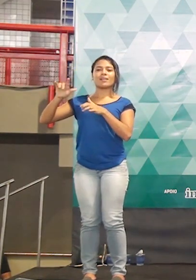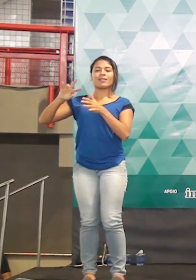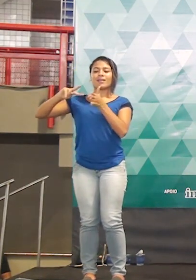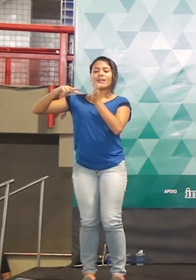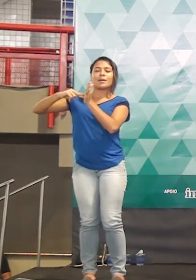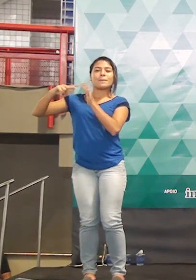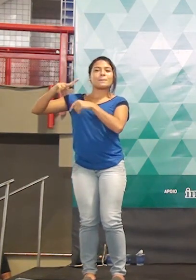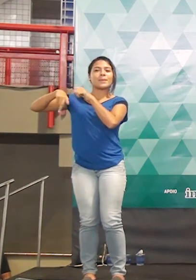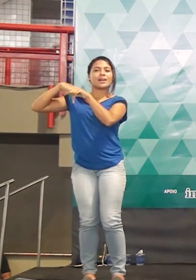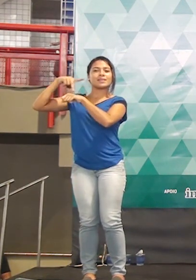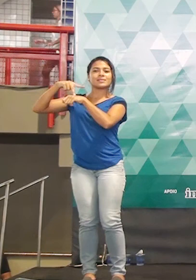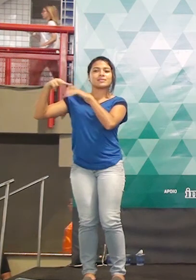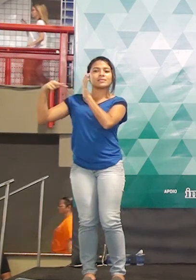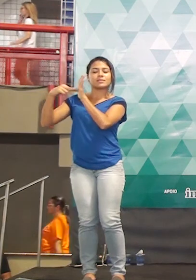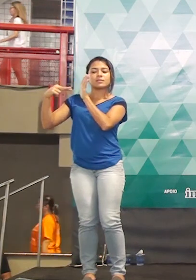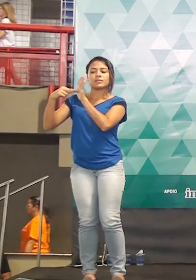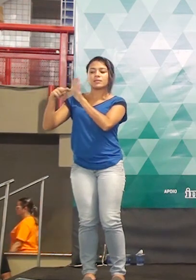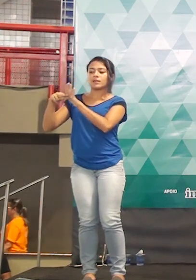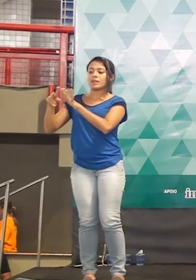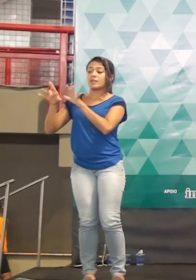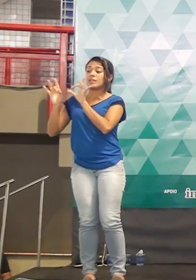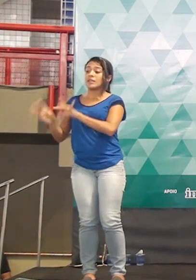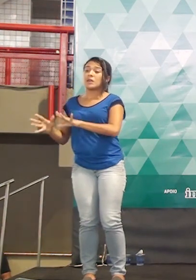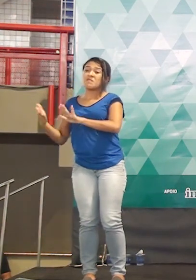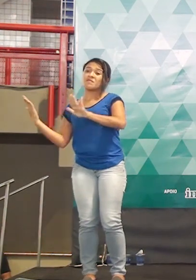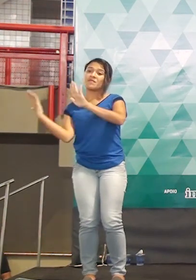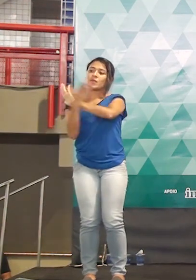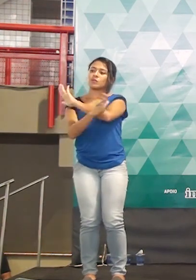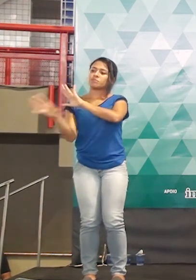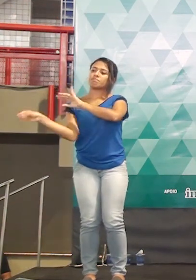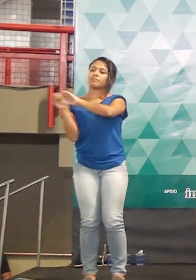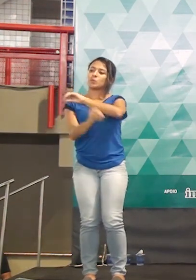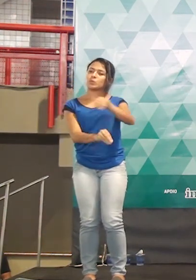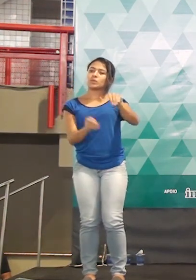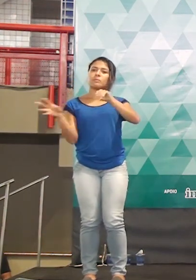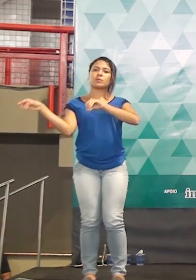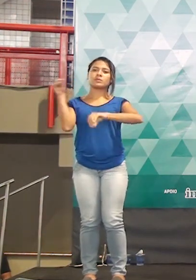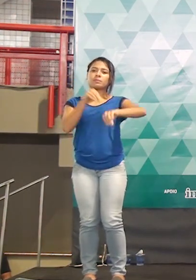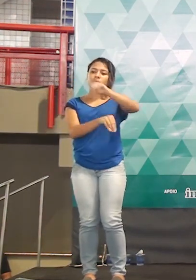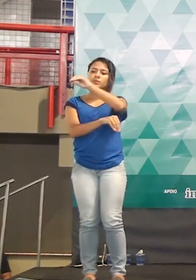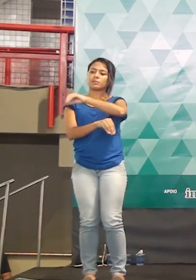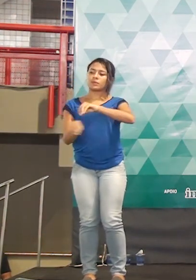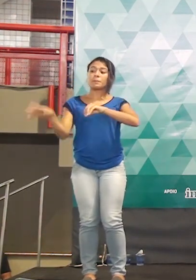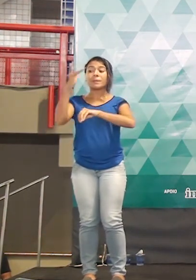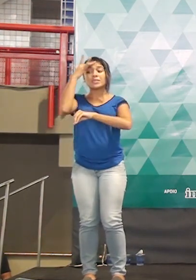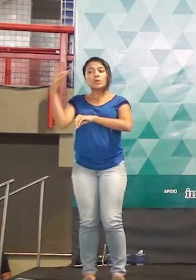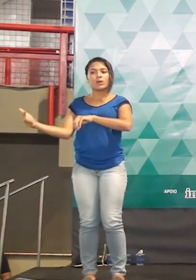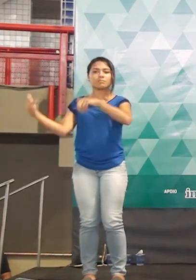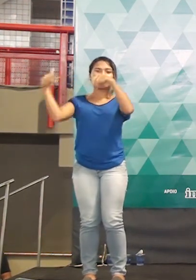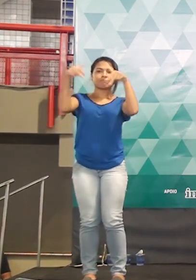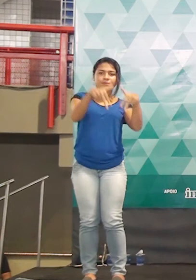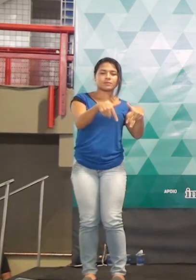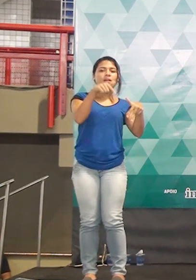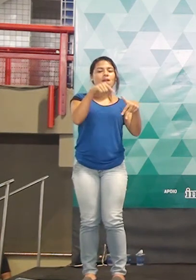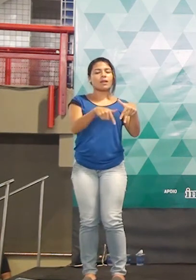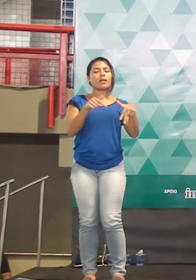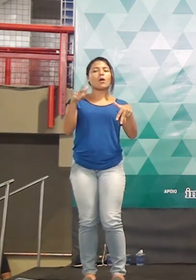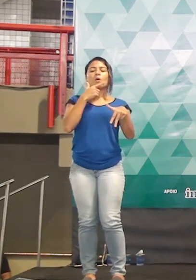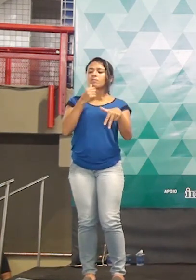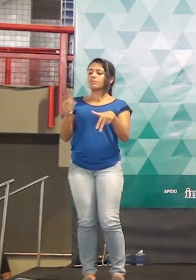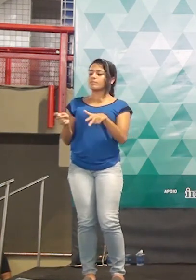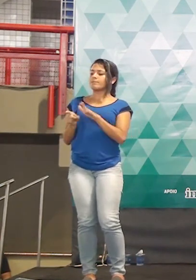seriam os refugiados. Bate à porta dos países europeus. Fantástico a obra, tá? Então vocês